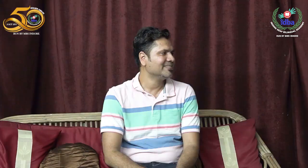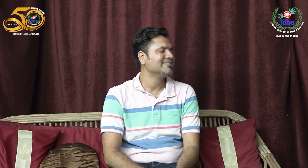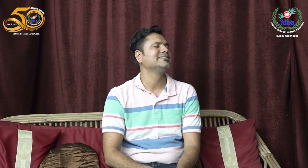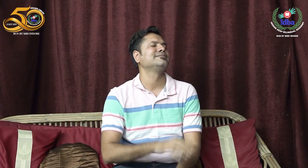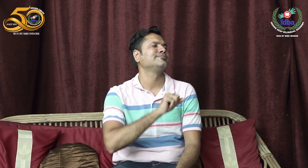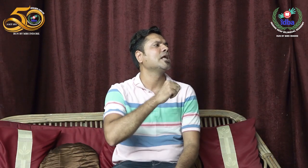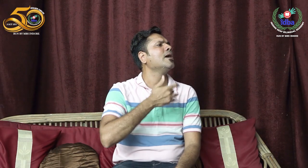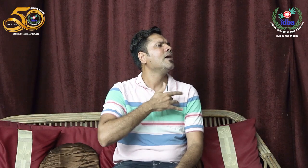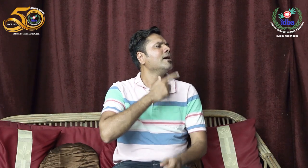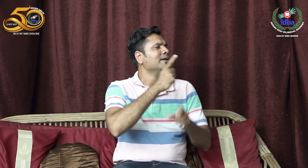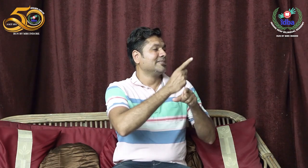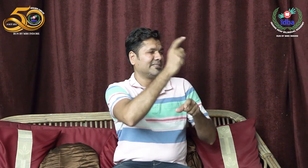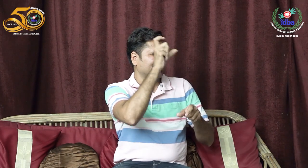तो फिर आपकी साइन इतनी अच्छी कैसे है?